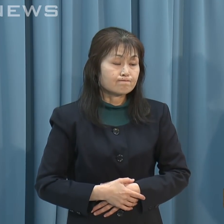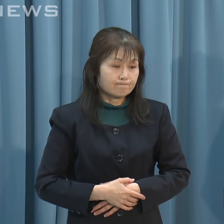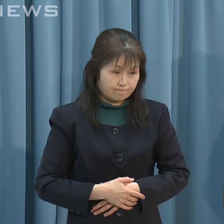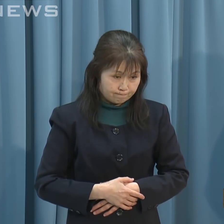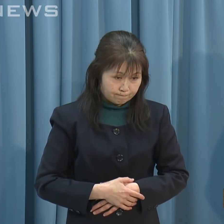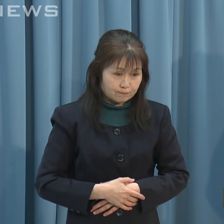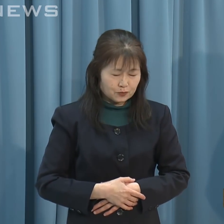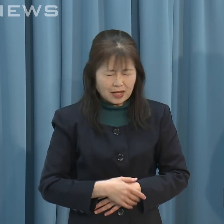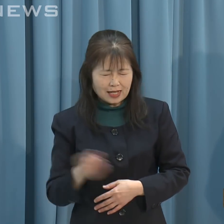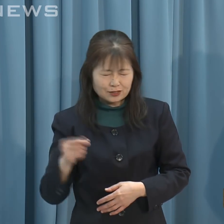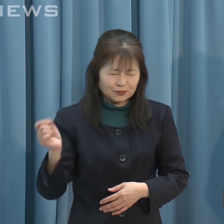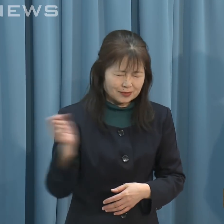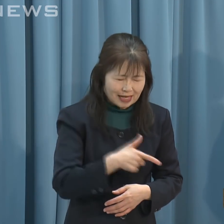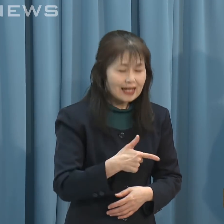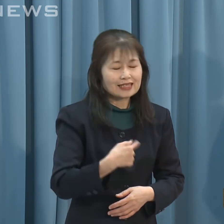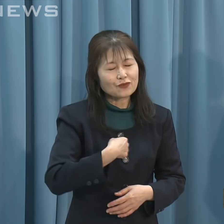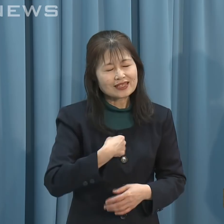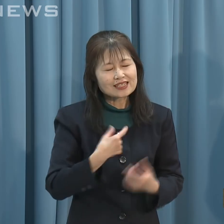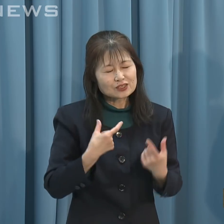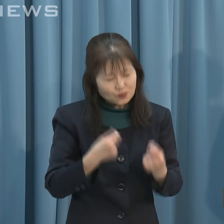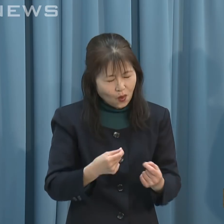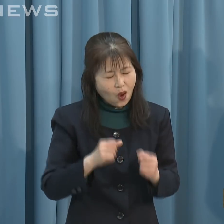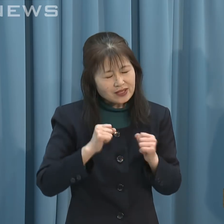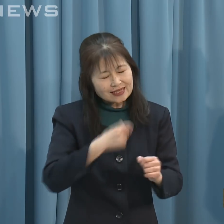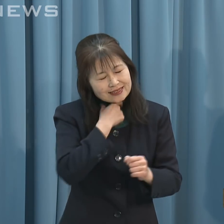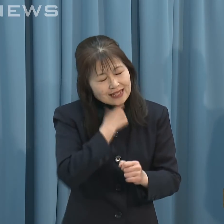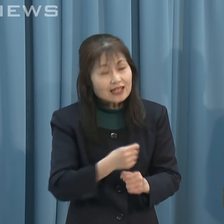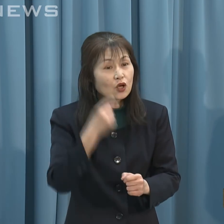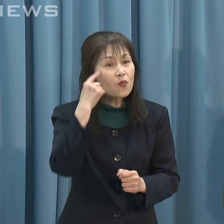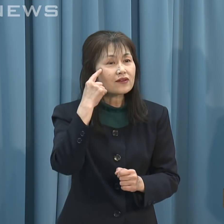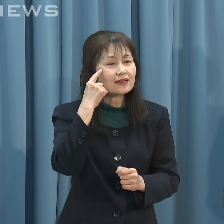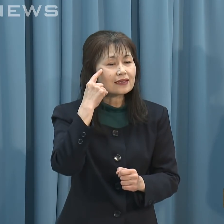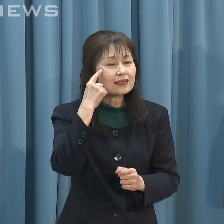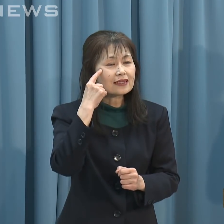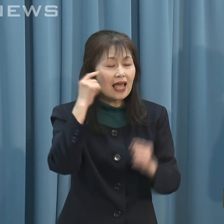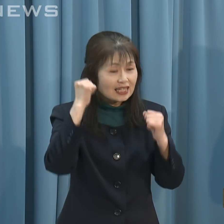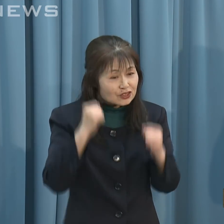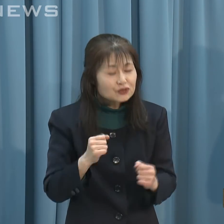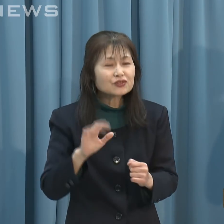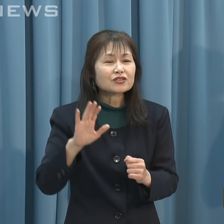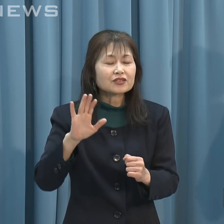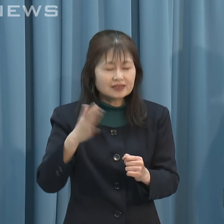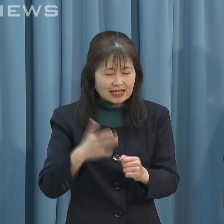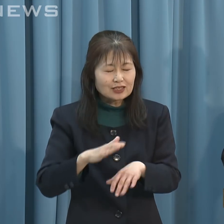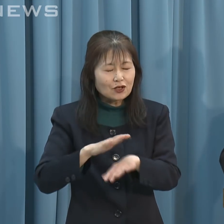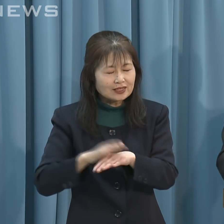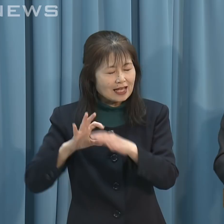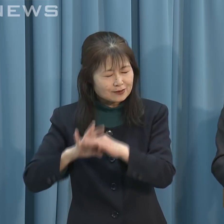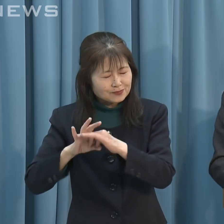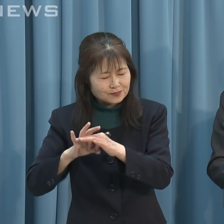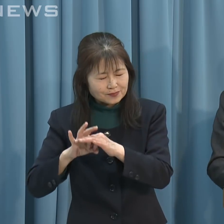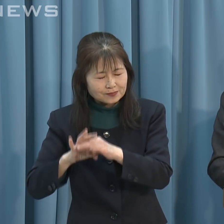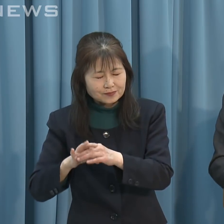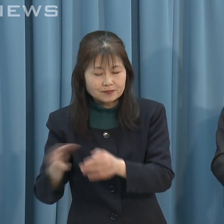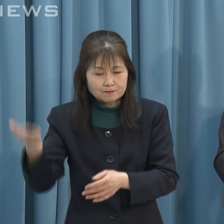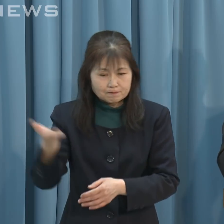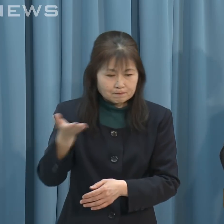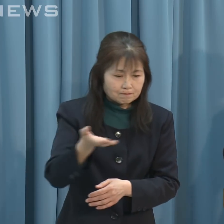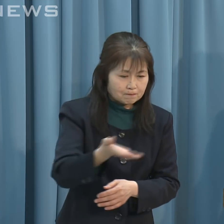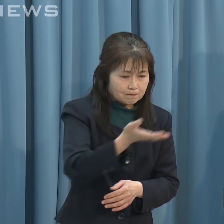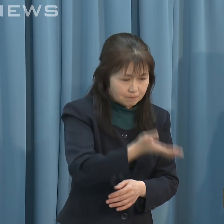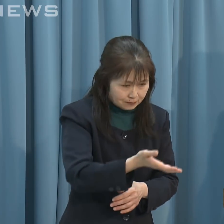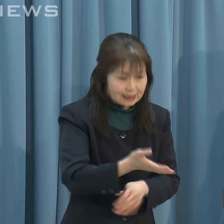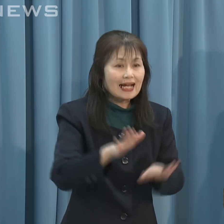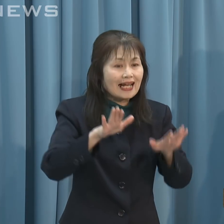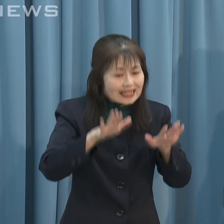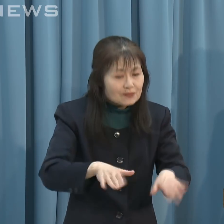できるだけ速やかに私自身もやりたいと思っておりますが、そういった手順を踏んでたらこの時間になったということで